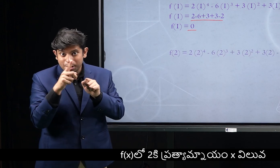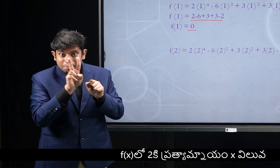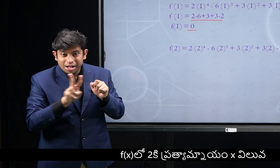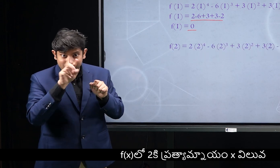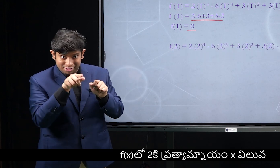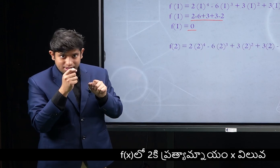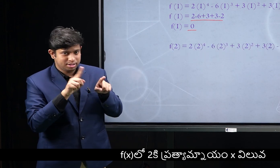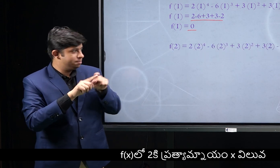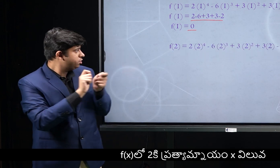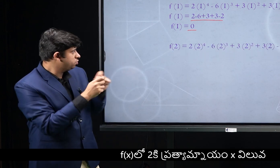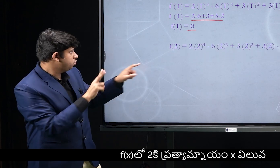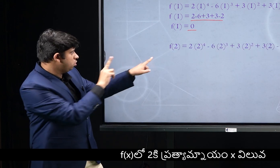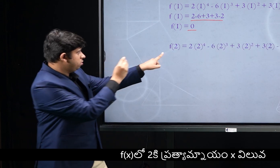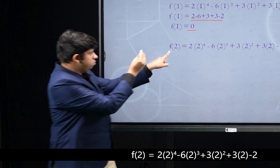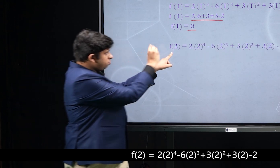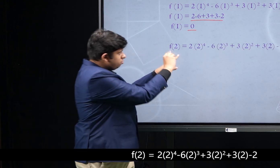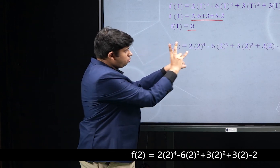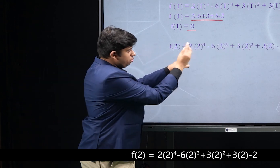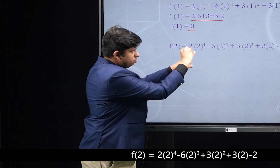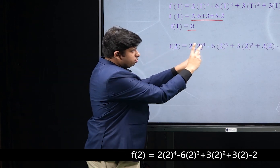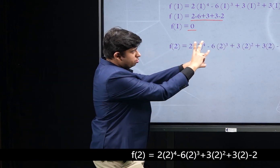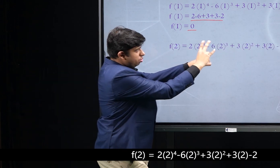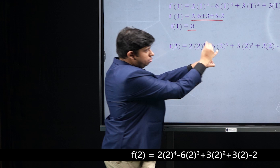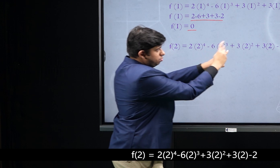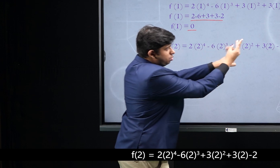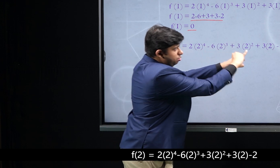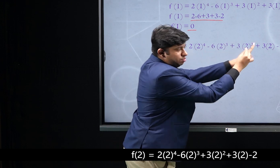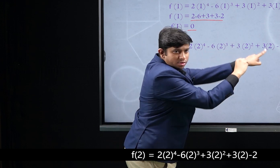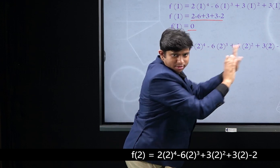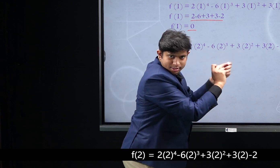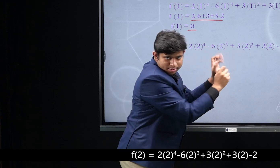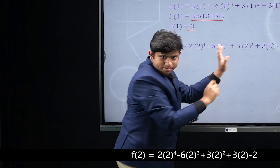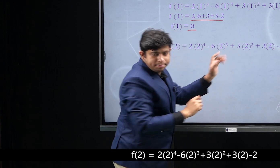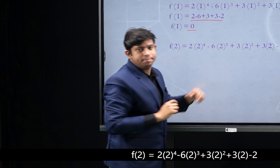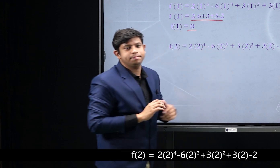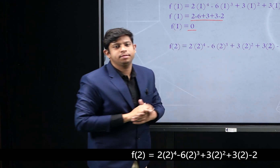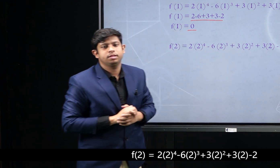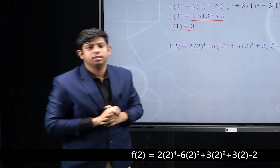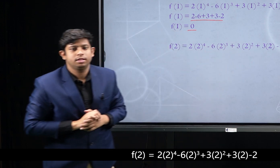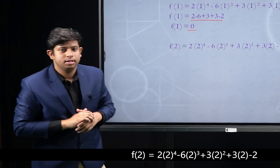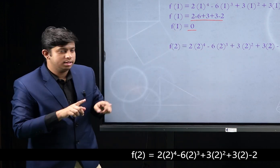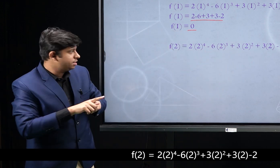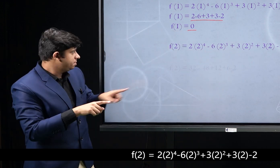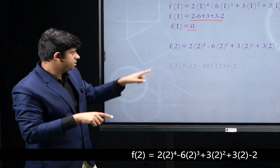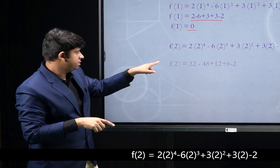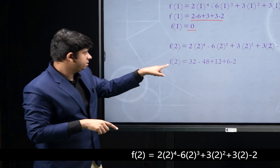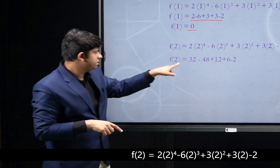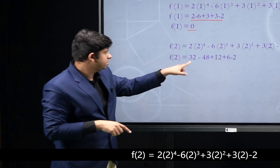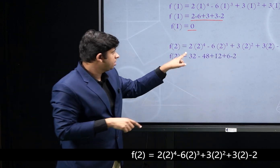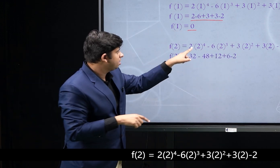విలువ. f into 2 is equal to 2 into 2 to the power of 4 minus 6 into 2 cube plus